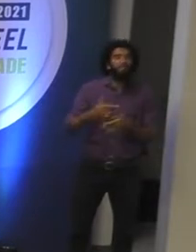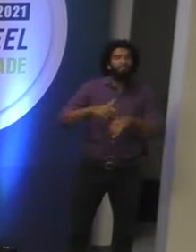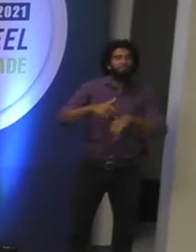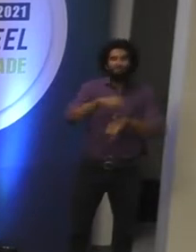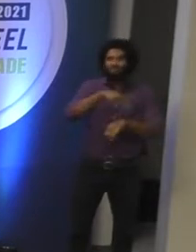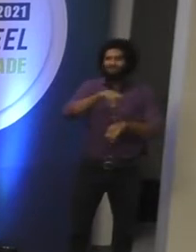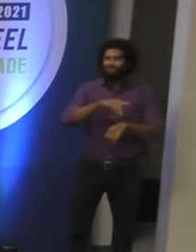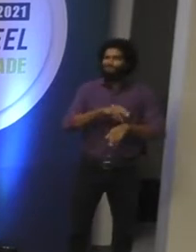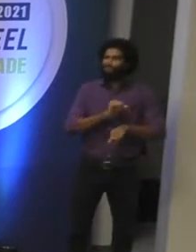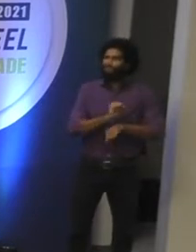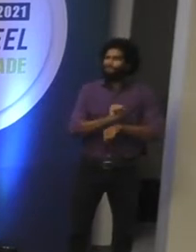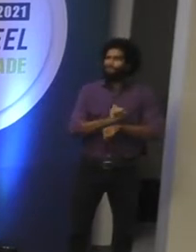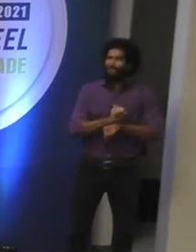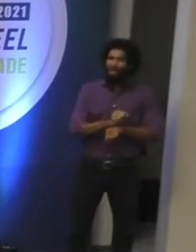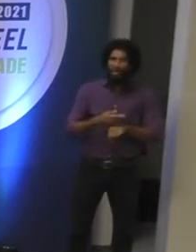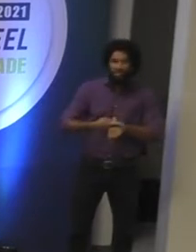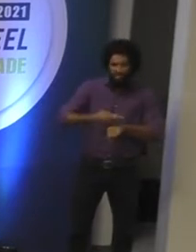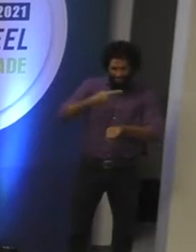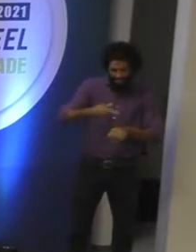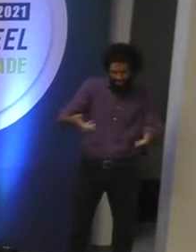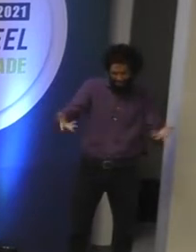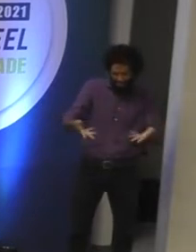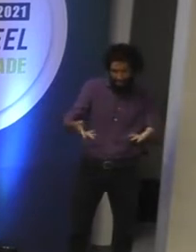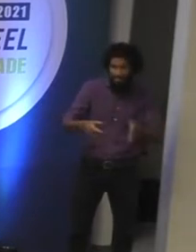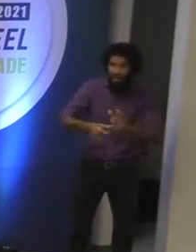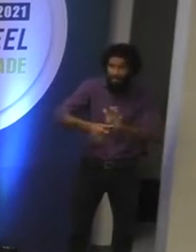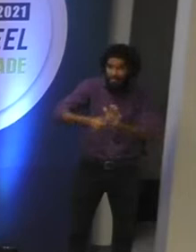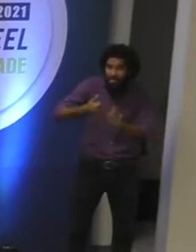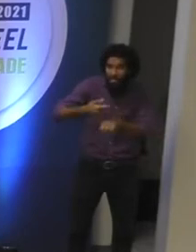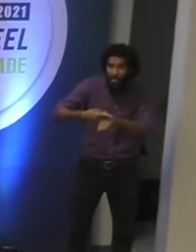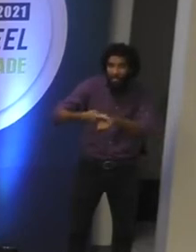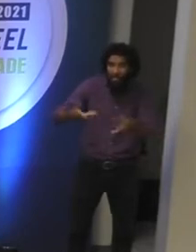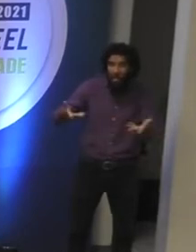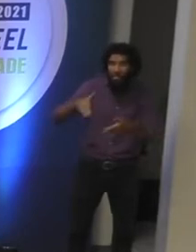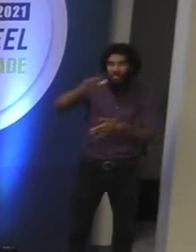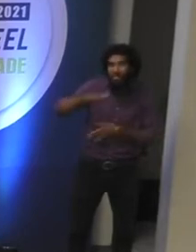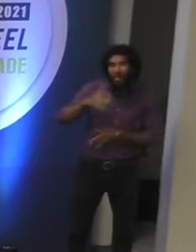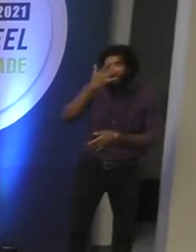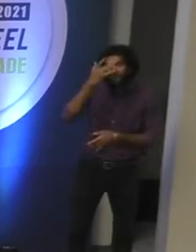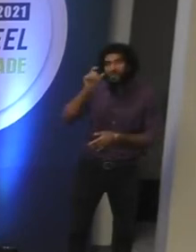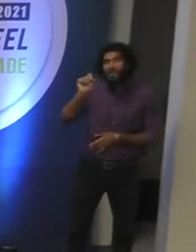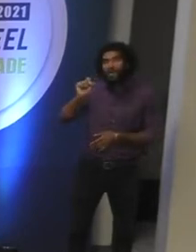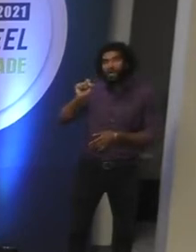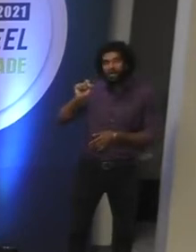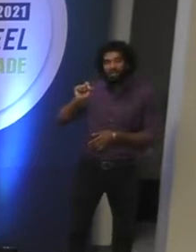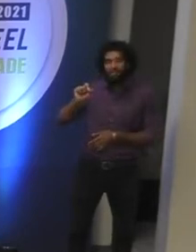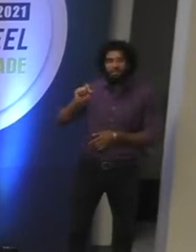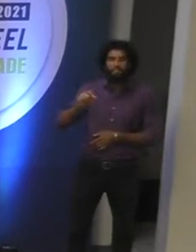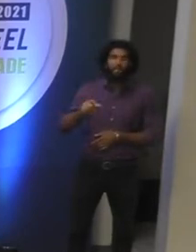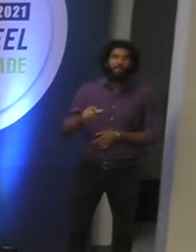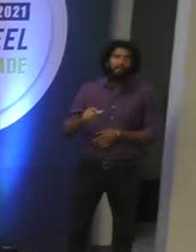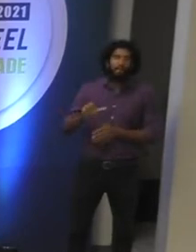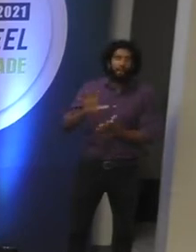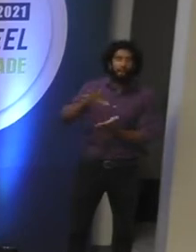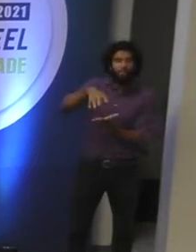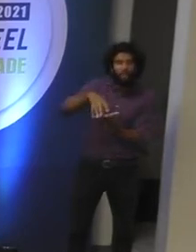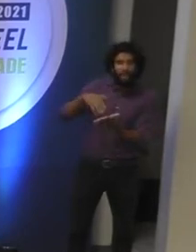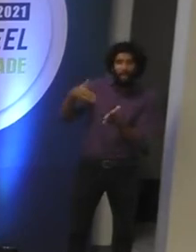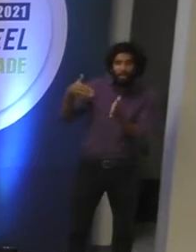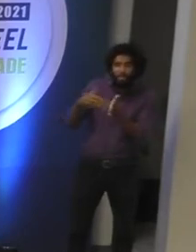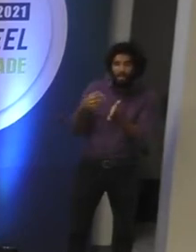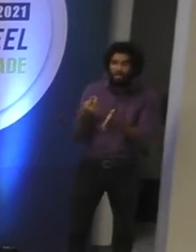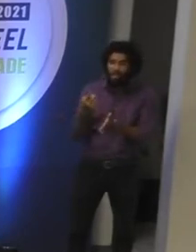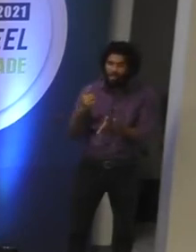todos, que é a premiação. E o primeiro prêmio desta tarde será para a vencedora da categoria permissionárias, até 10